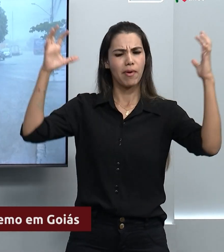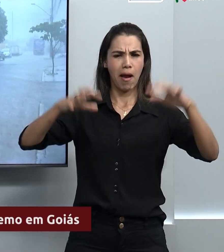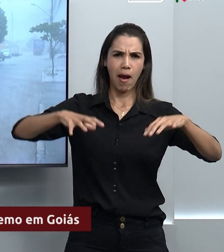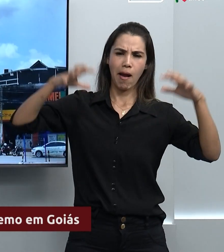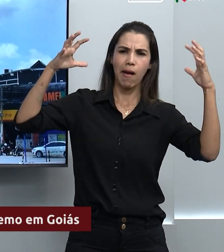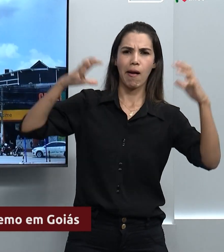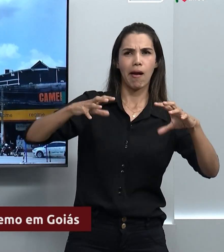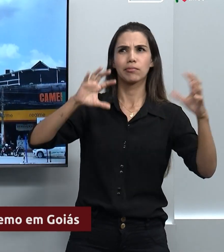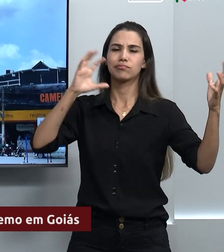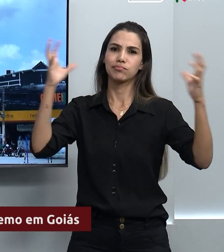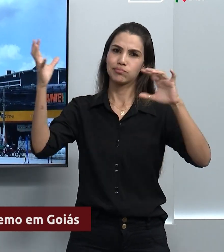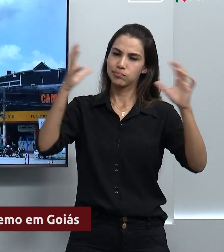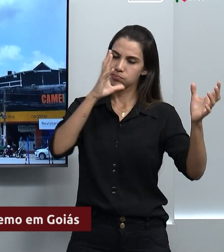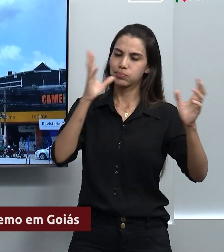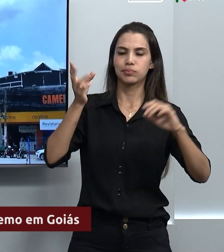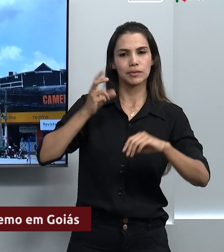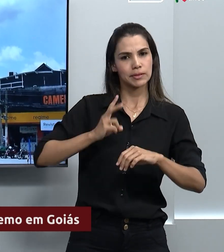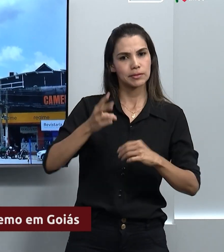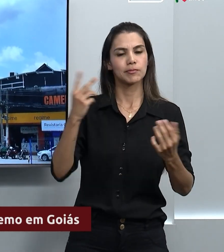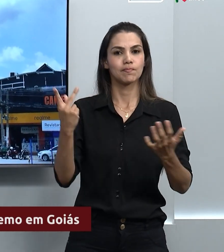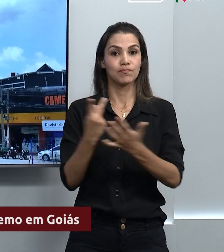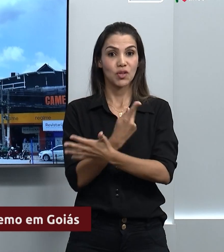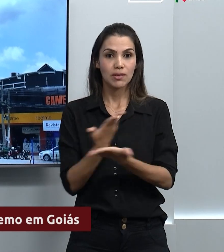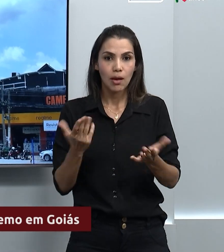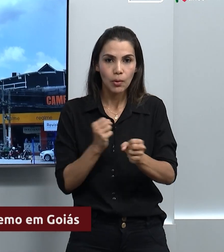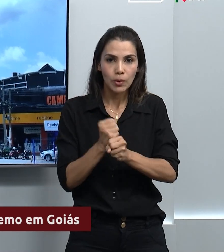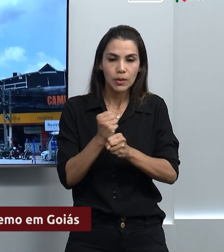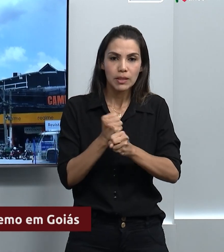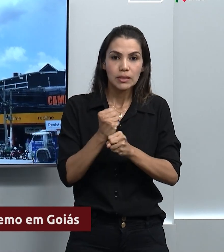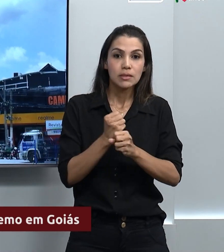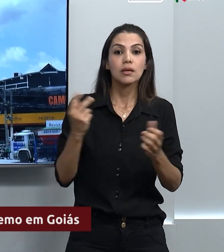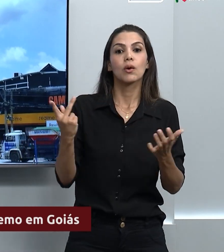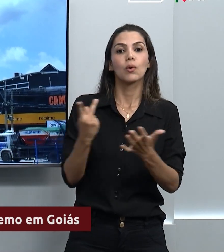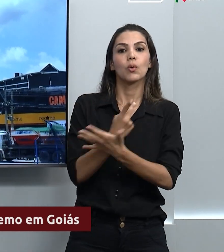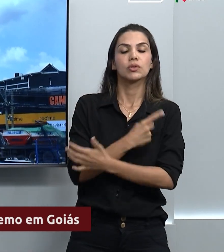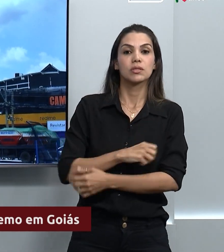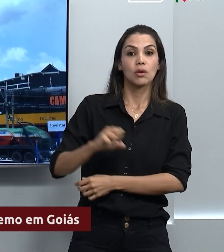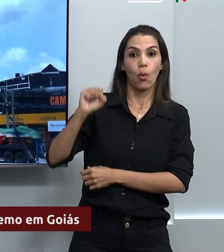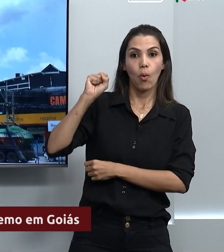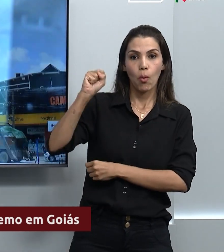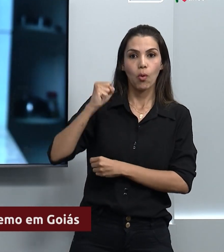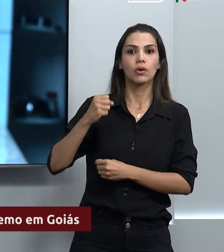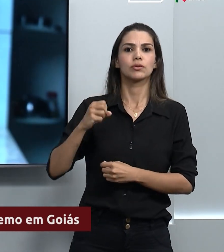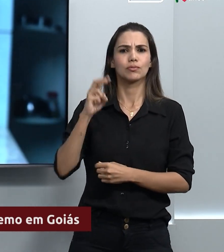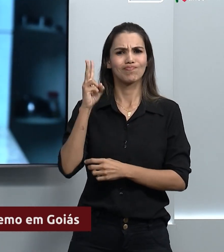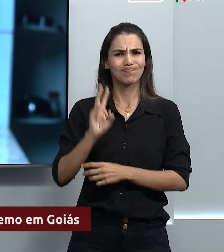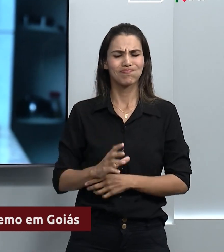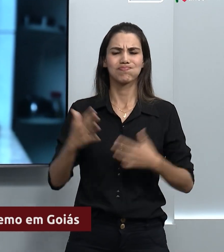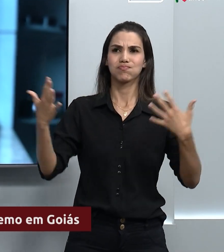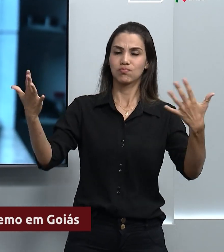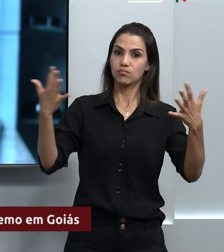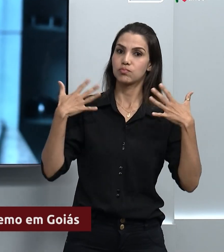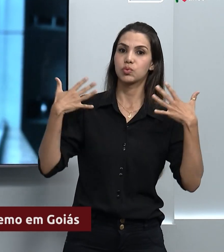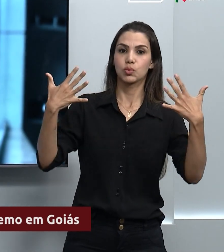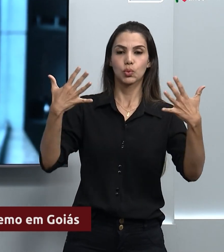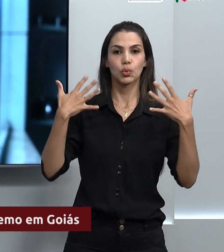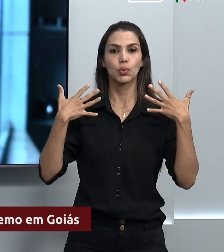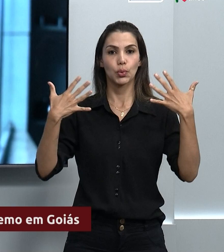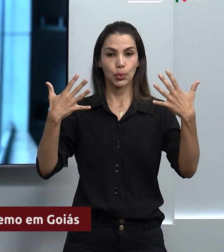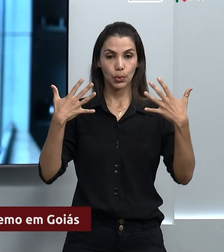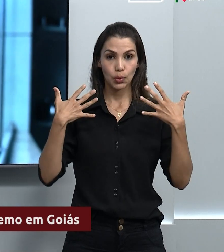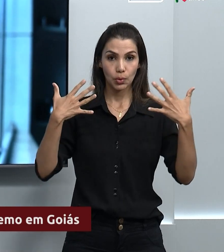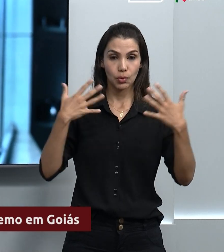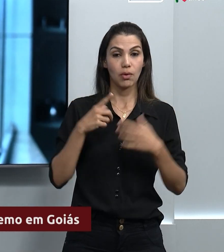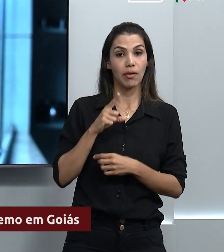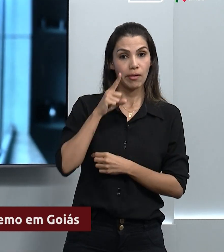mais comuns. Só neste ano foram registradas 8 ondas de calor severo no Brasil. O Observatório de Clima e Saúde da